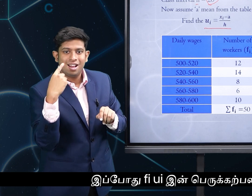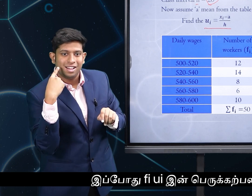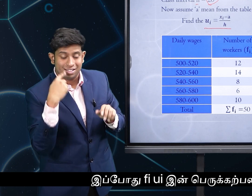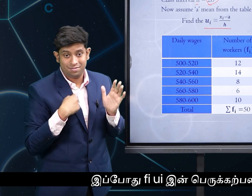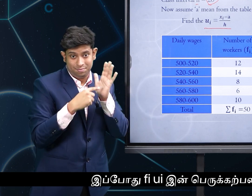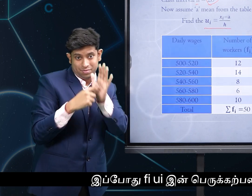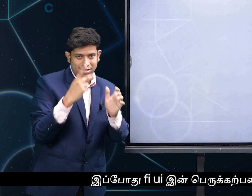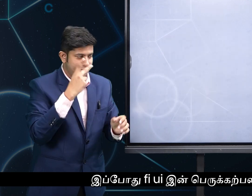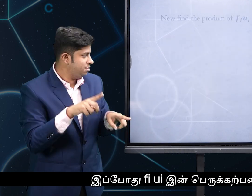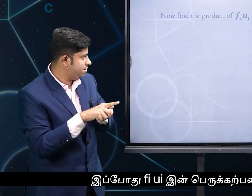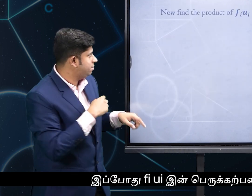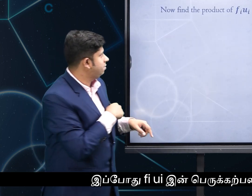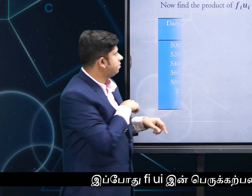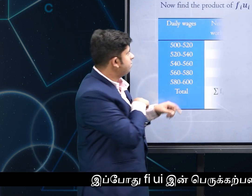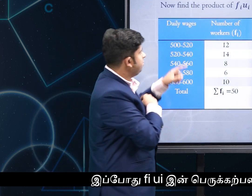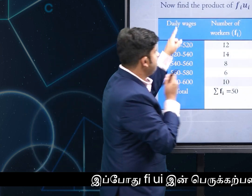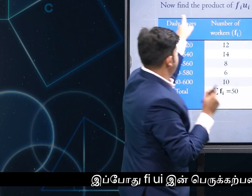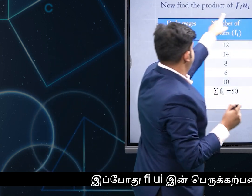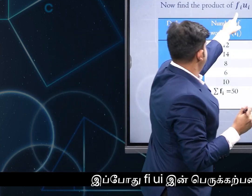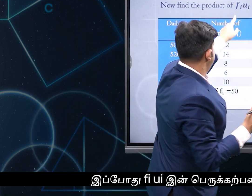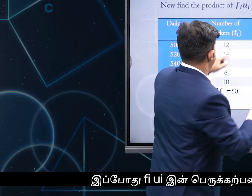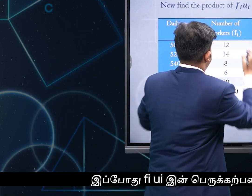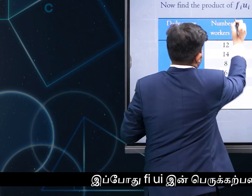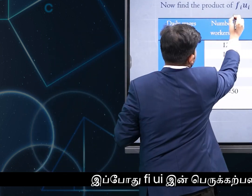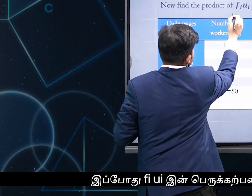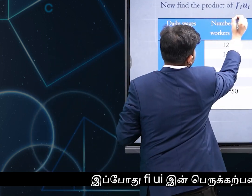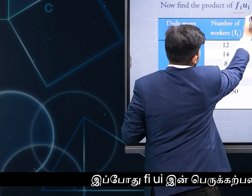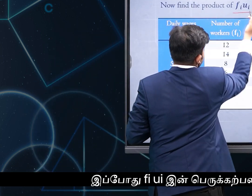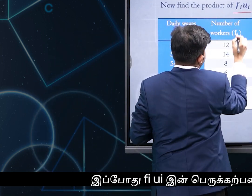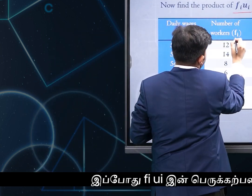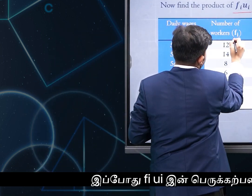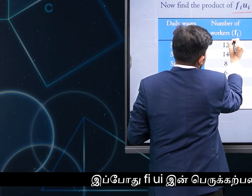ஊயின் பெருக்கற்பலனை கண்டறியவும்.